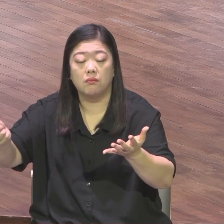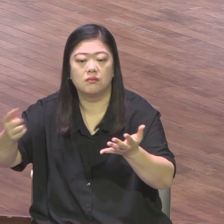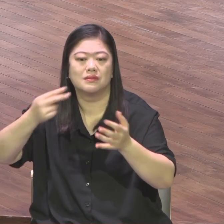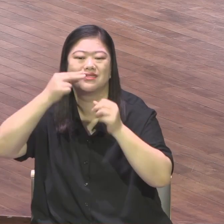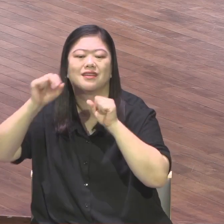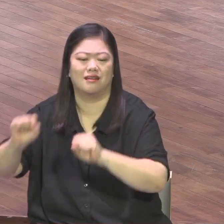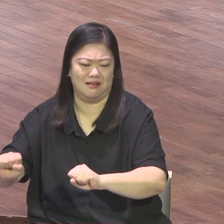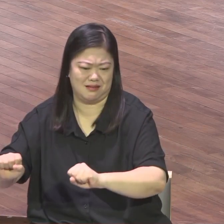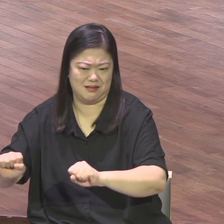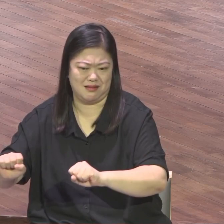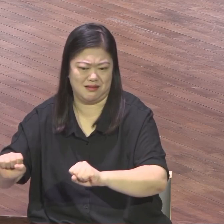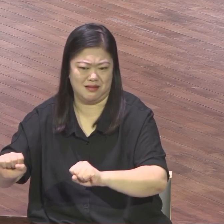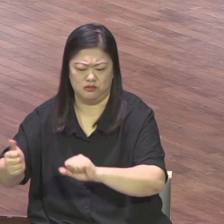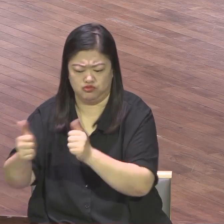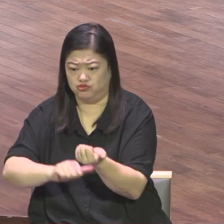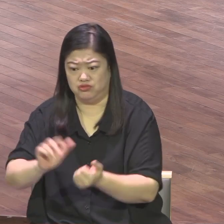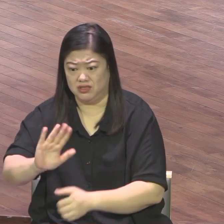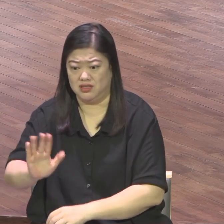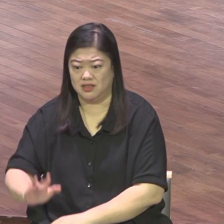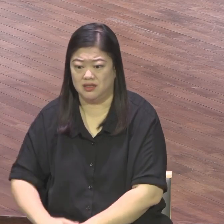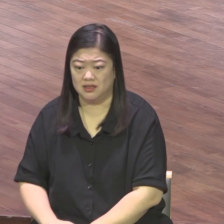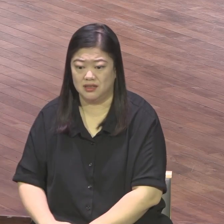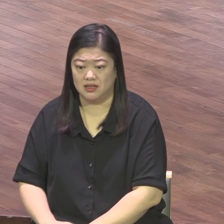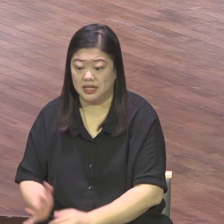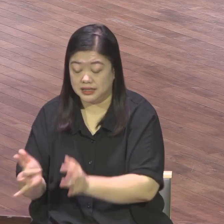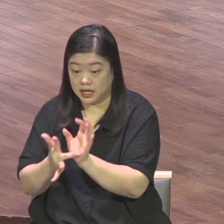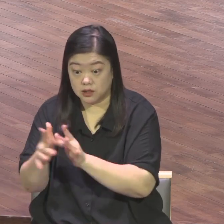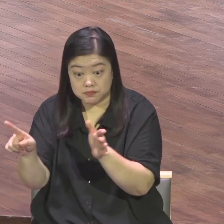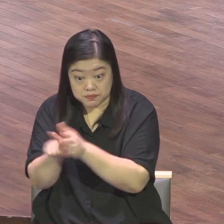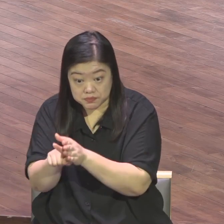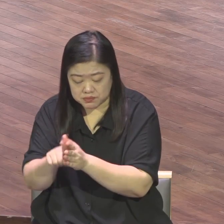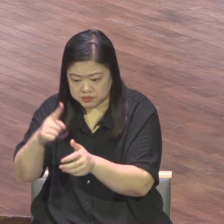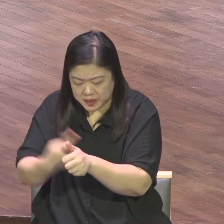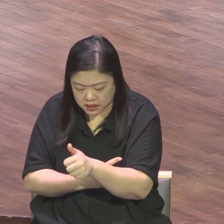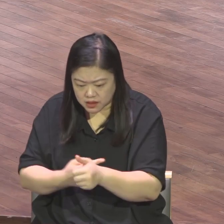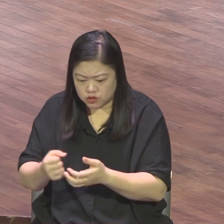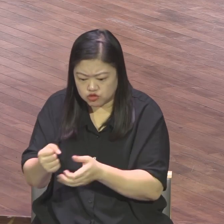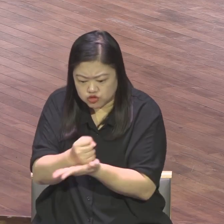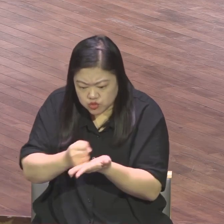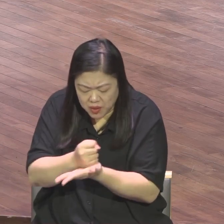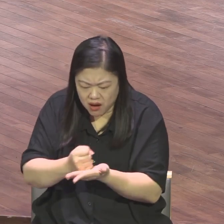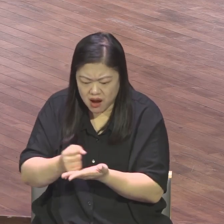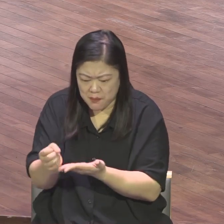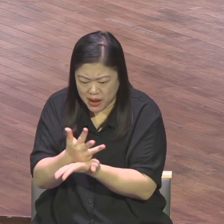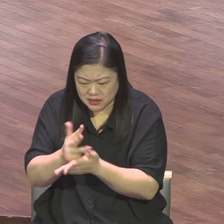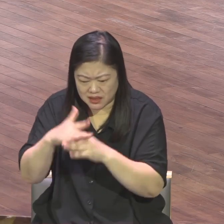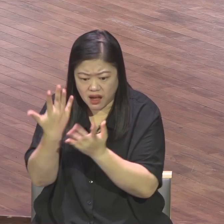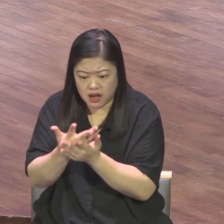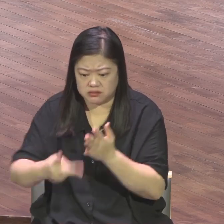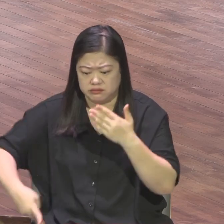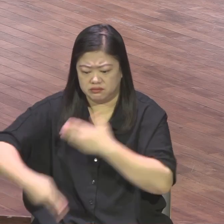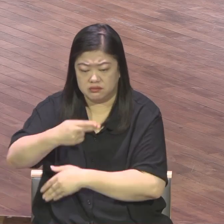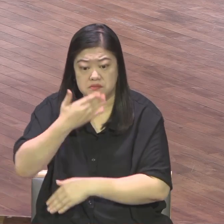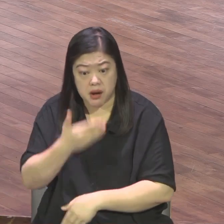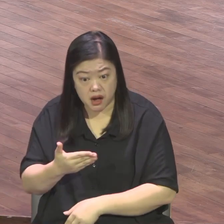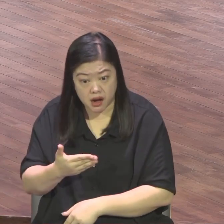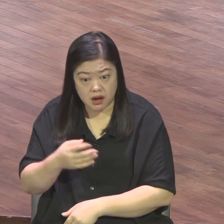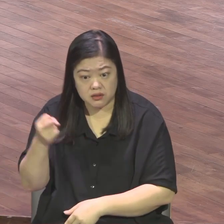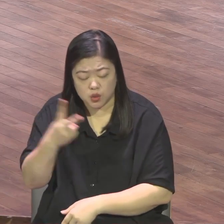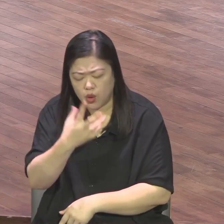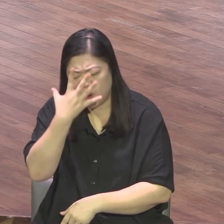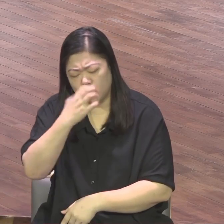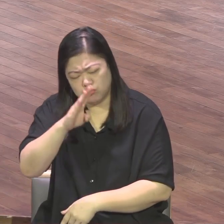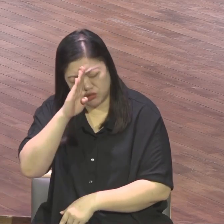한다. 사주팔자 운명에서 완전히 벗어나게 됩니다. 사주팔자 예수 믿는 순간에 예수 영접하는 순간에 우울증이 없어집니다.